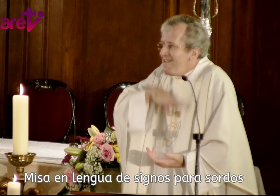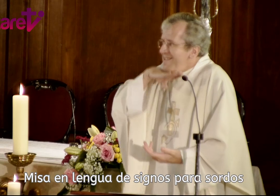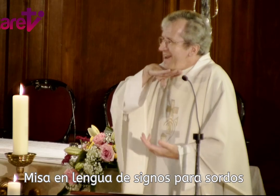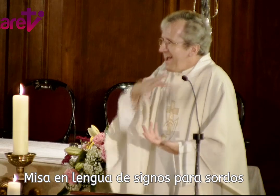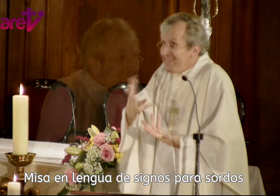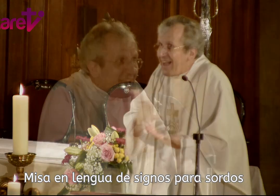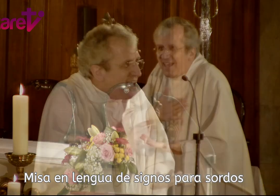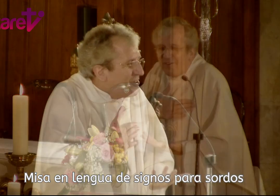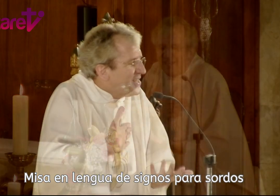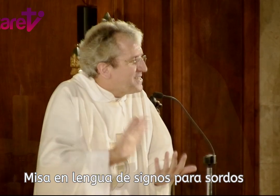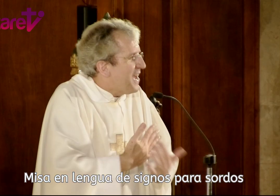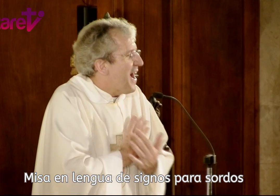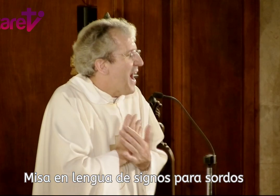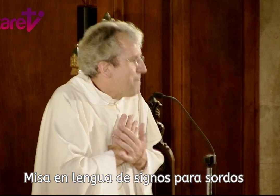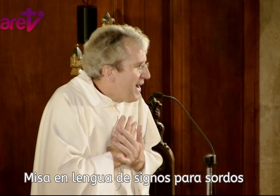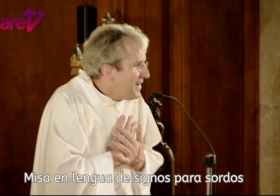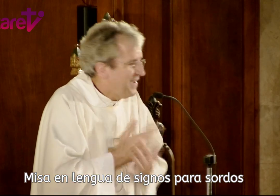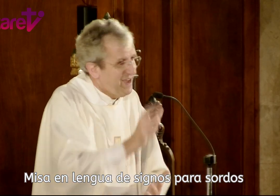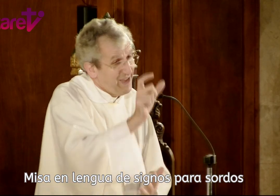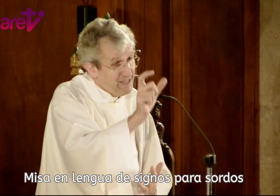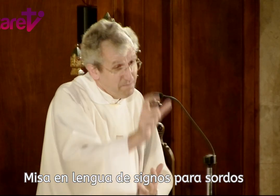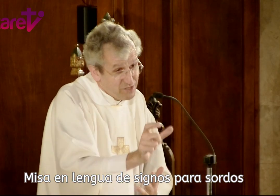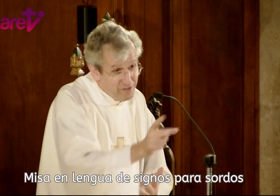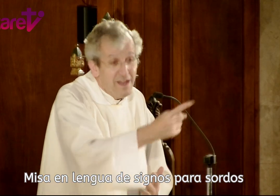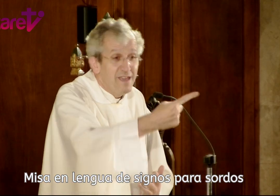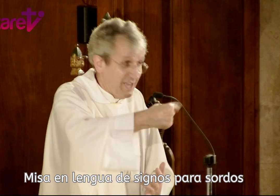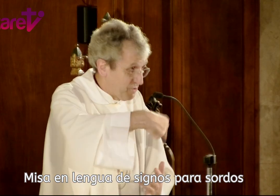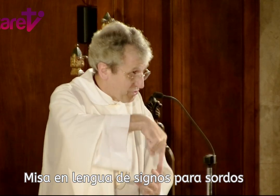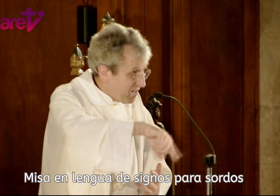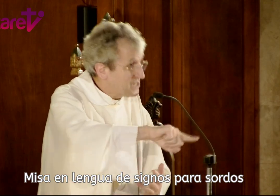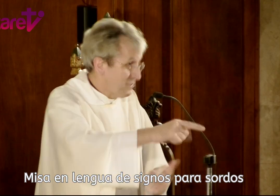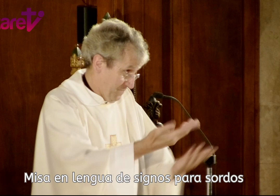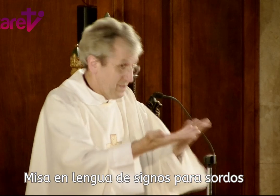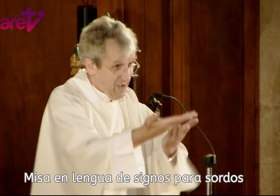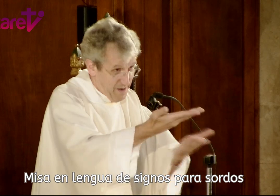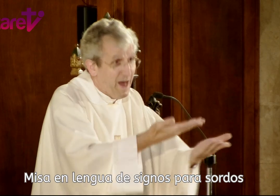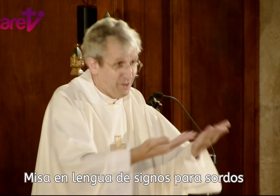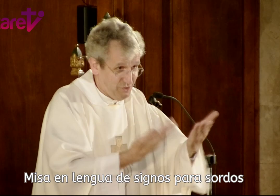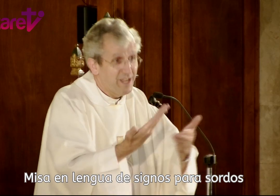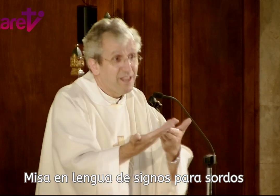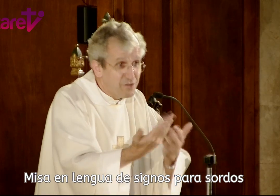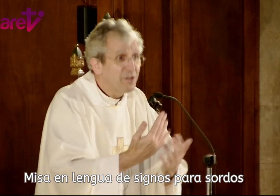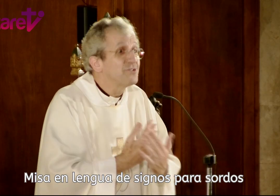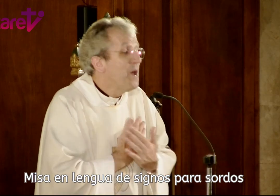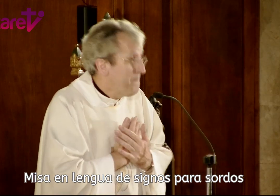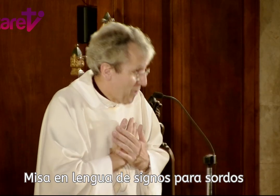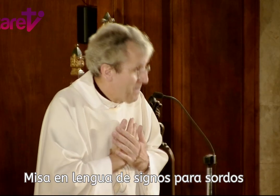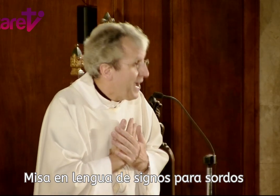llena de aquello que desea, amar a aquella persona y en nuestro caso a amarnos entre nosotros, pero amar y